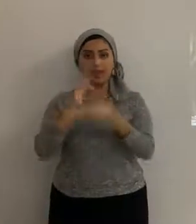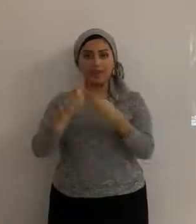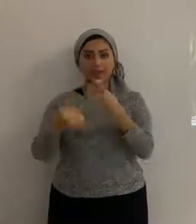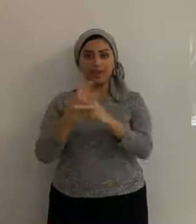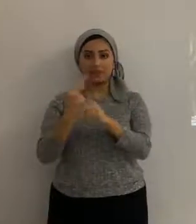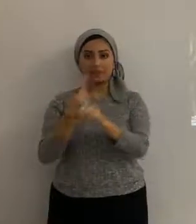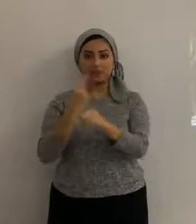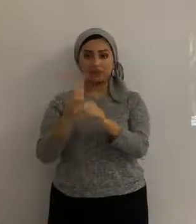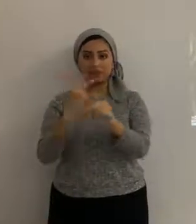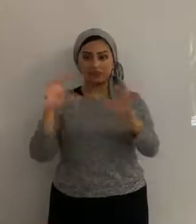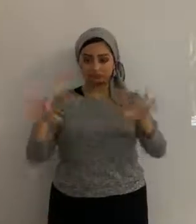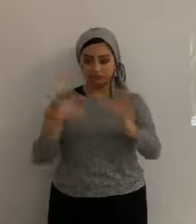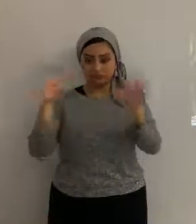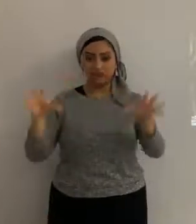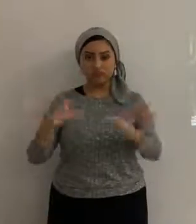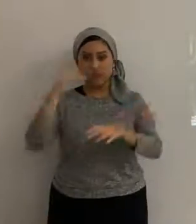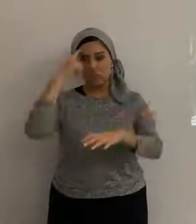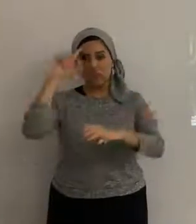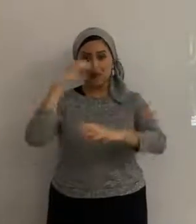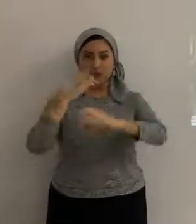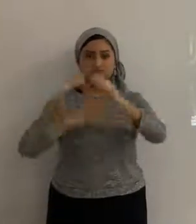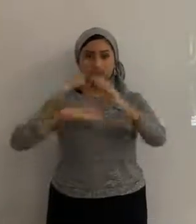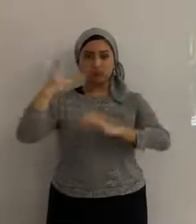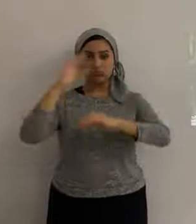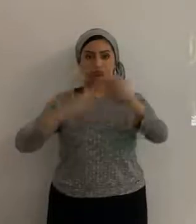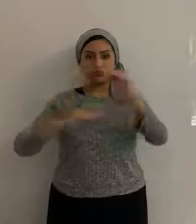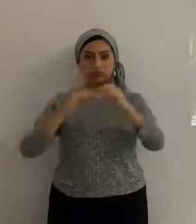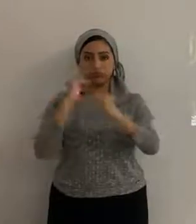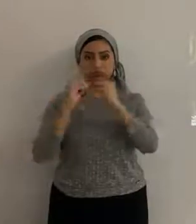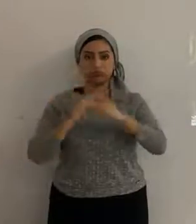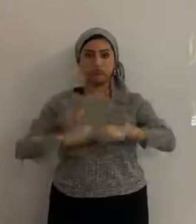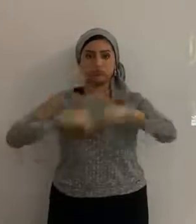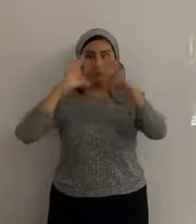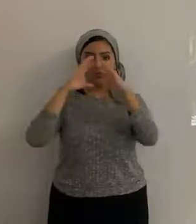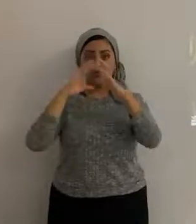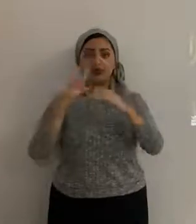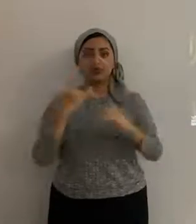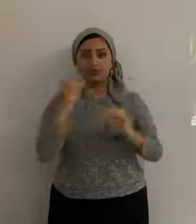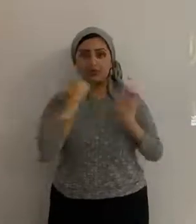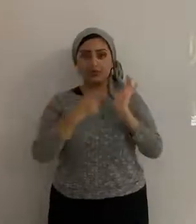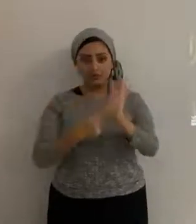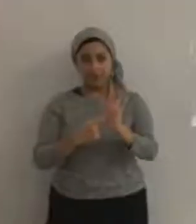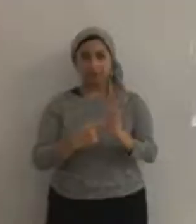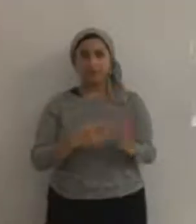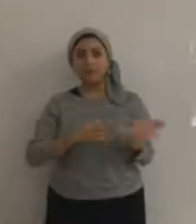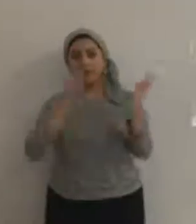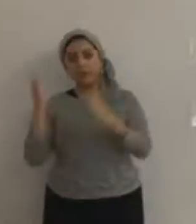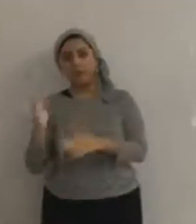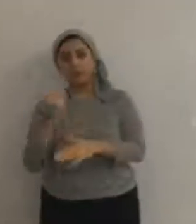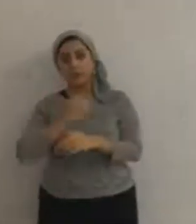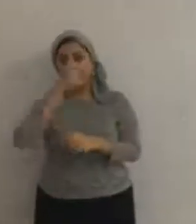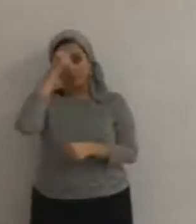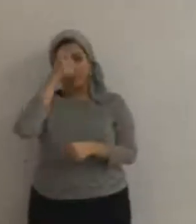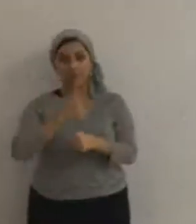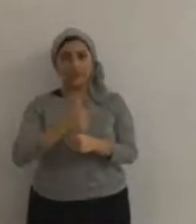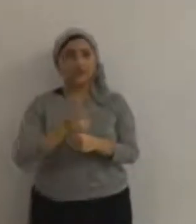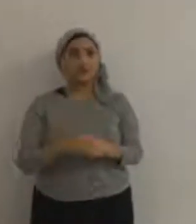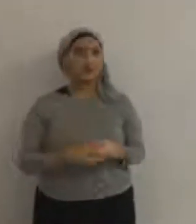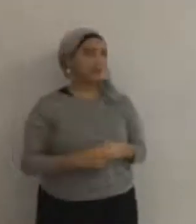material, me refiero de materiales que se muestran aquí, que yo presenté. Amén. Con su permiso,